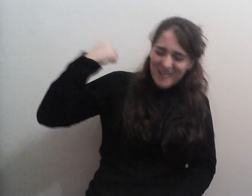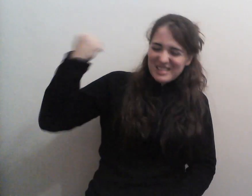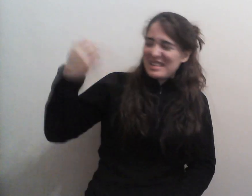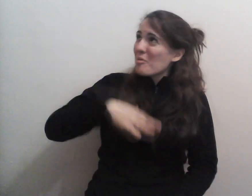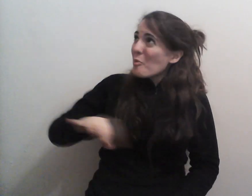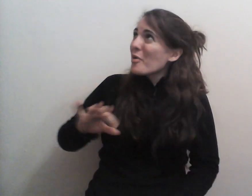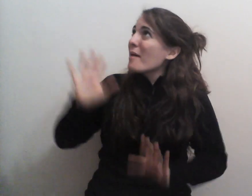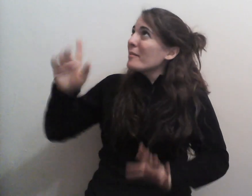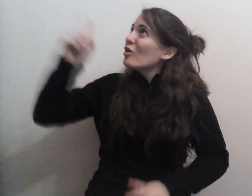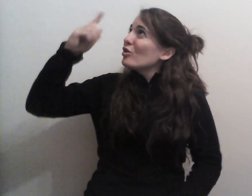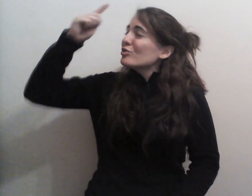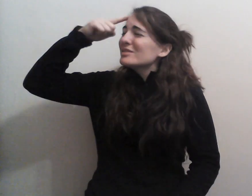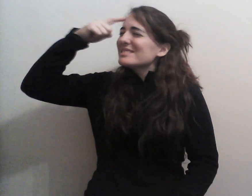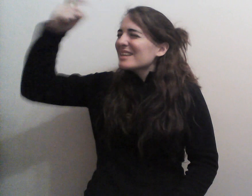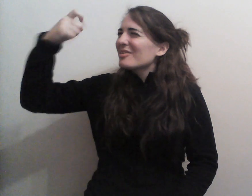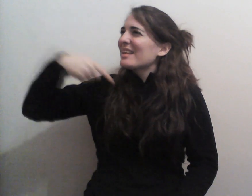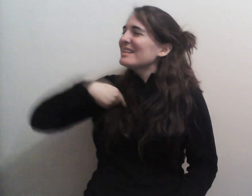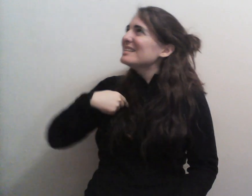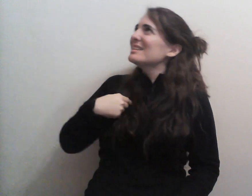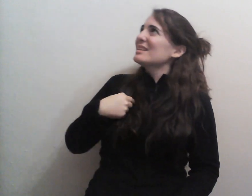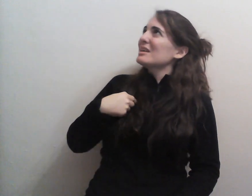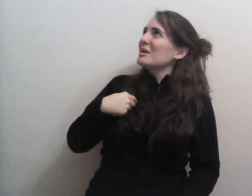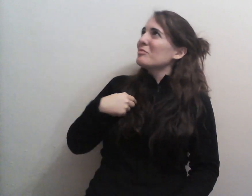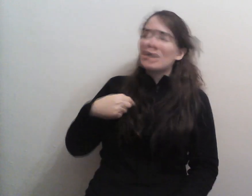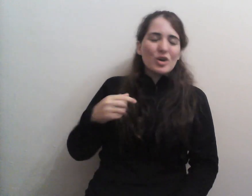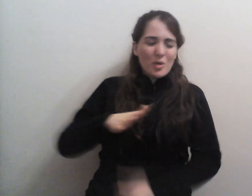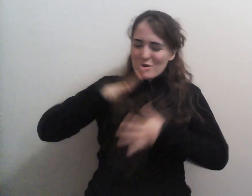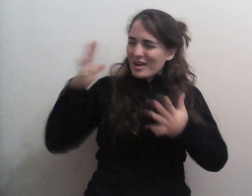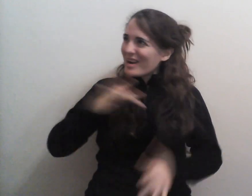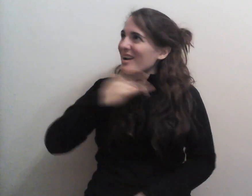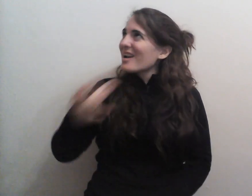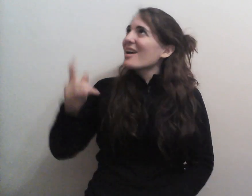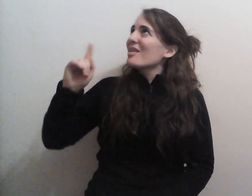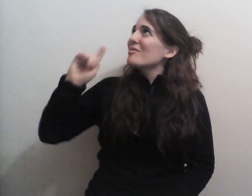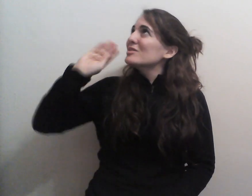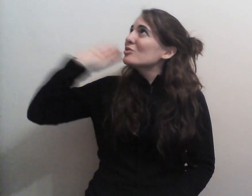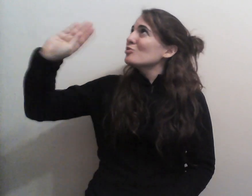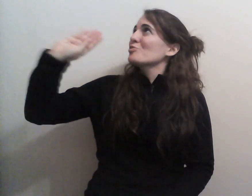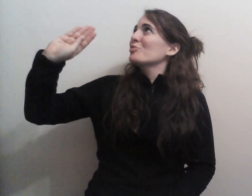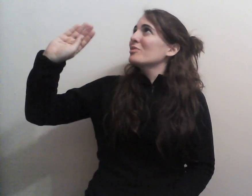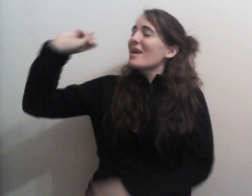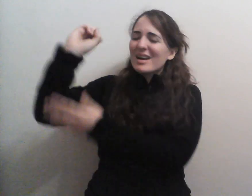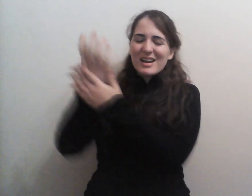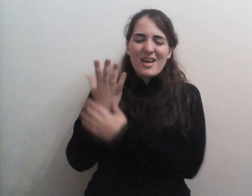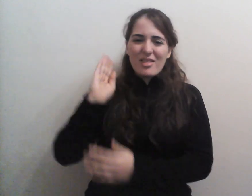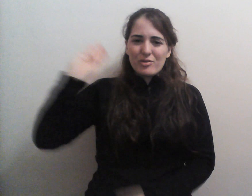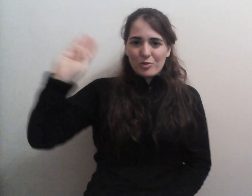Dios, por tu sola gracia, tu sola misericordia. La raíz de tu nuevo nacimiento se